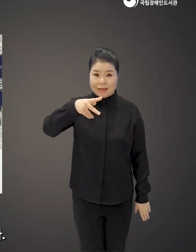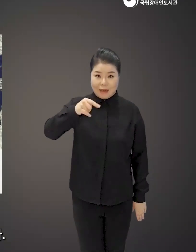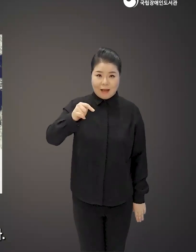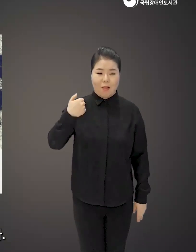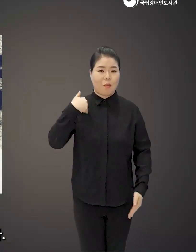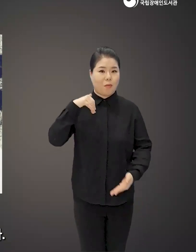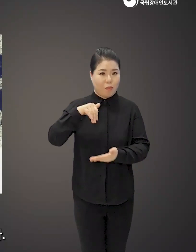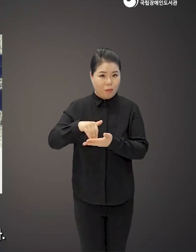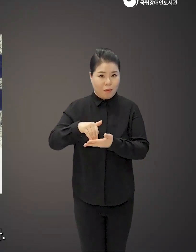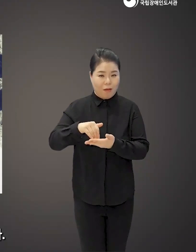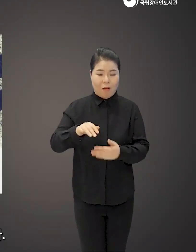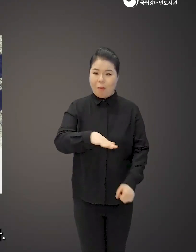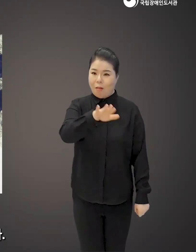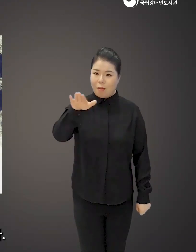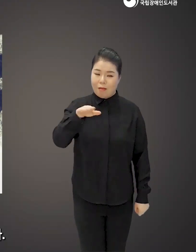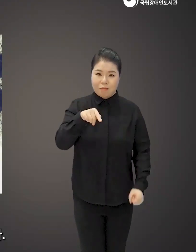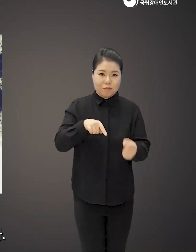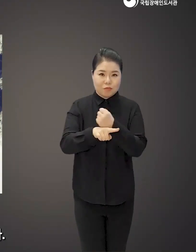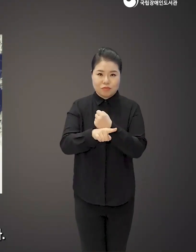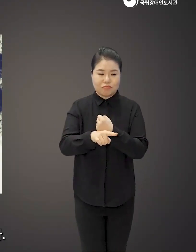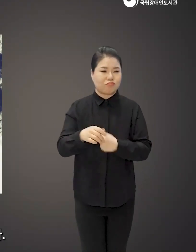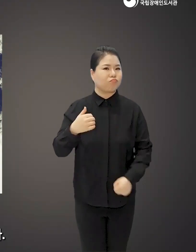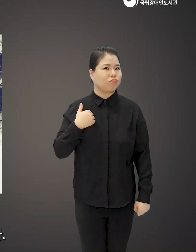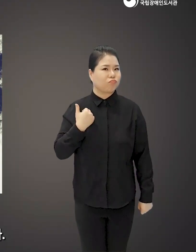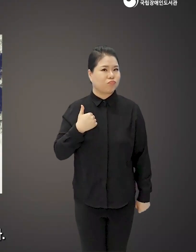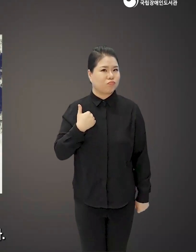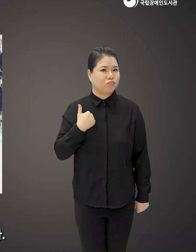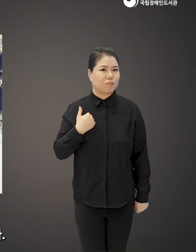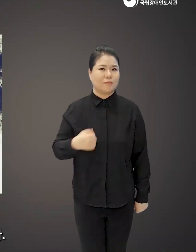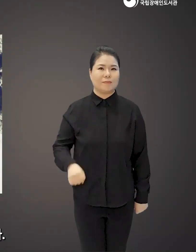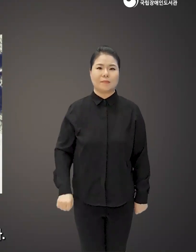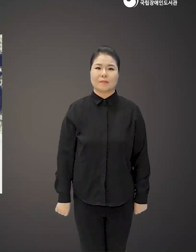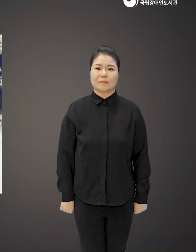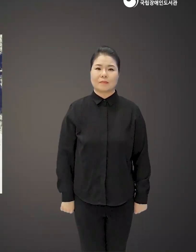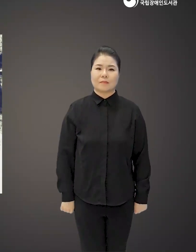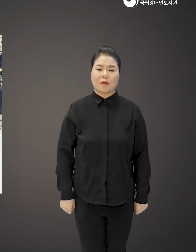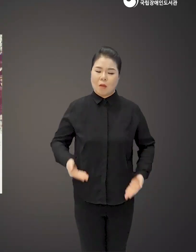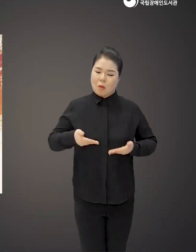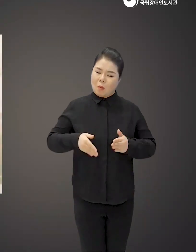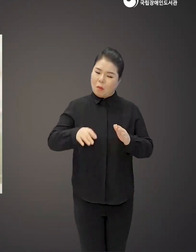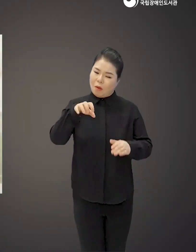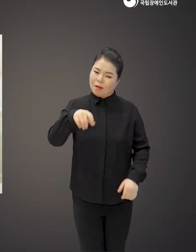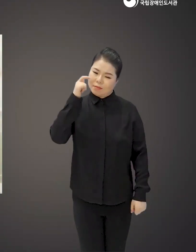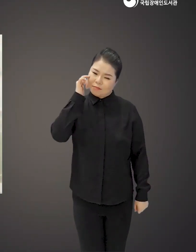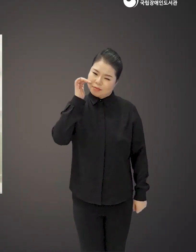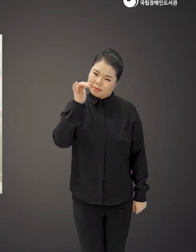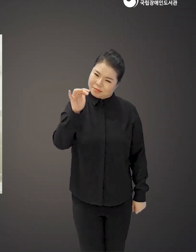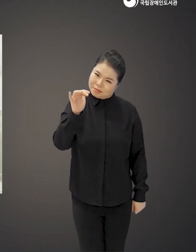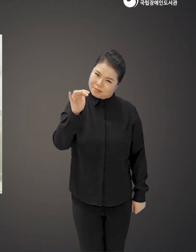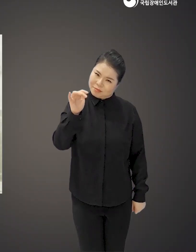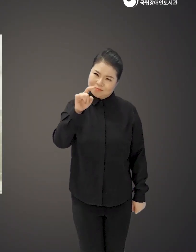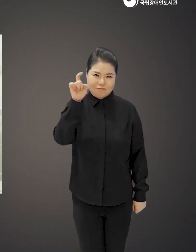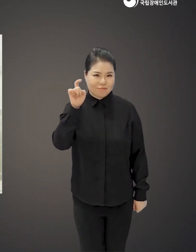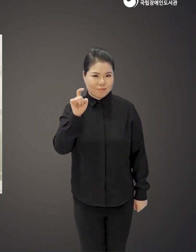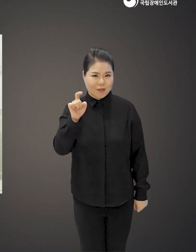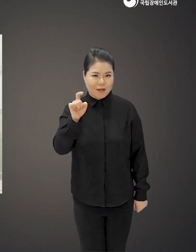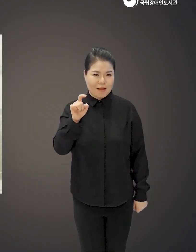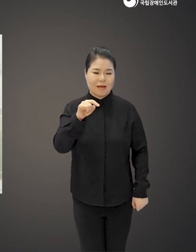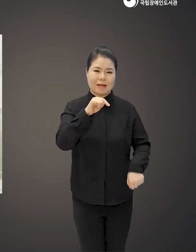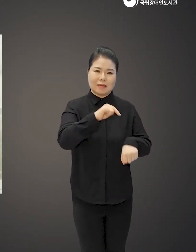이제 대지레가 돌아왔고 누구도 그 이유를 알지 못했다. 어쩌면 고향이